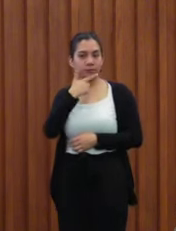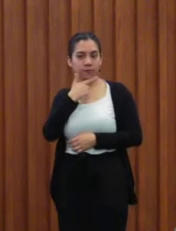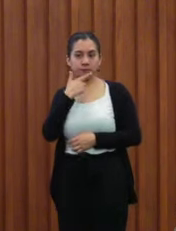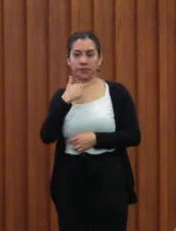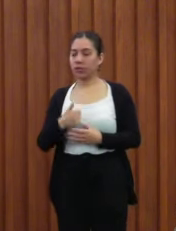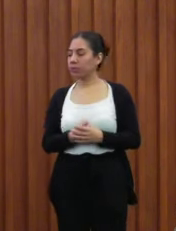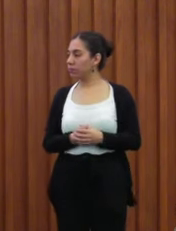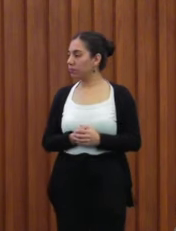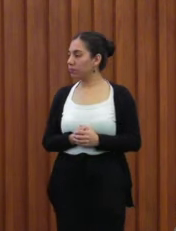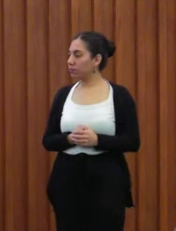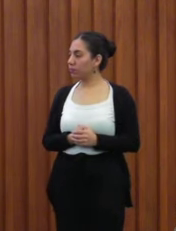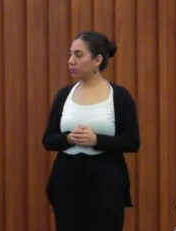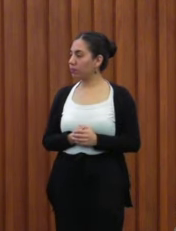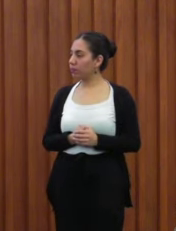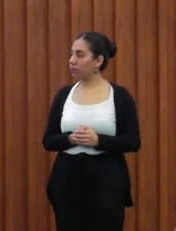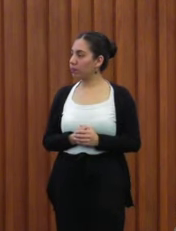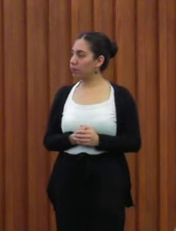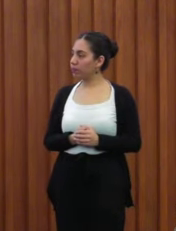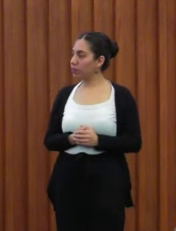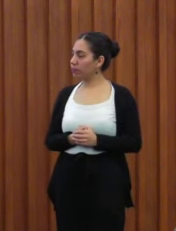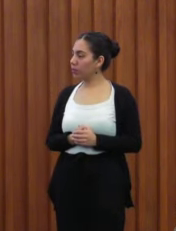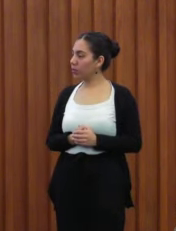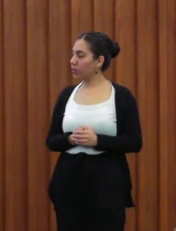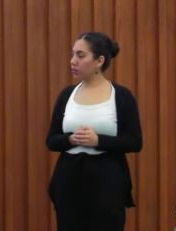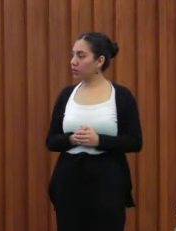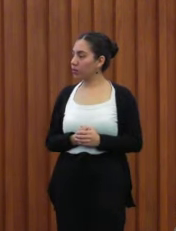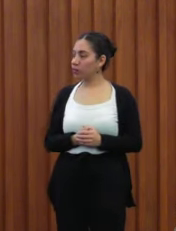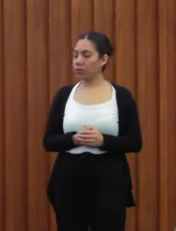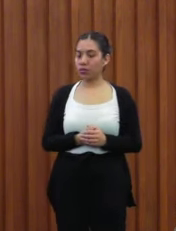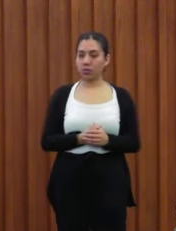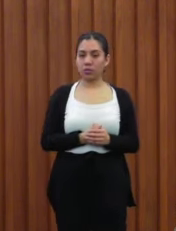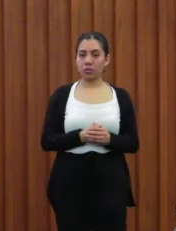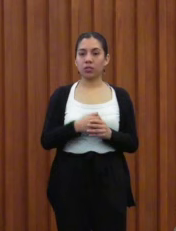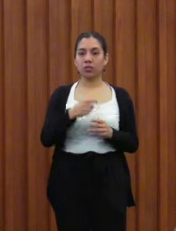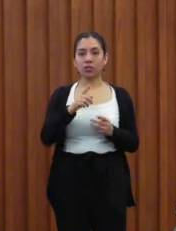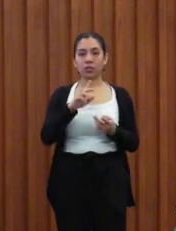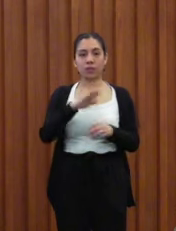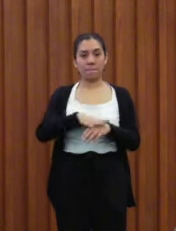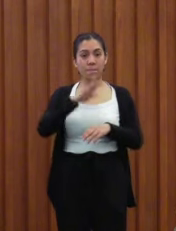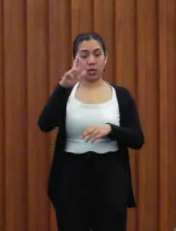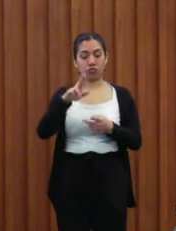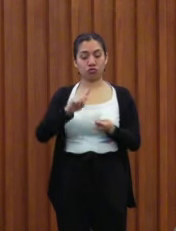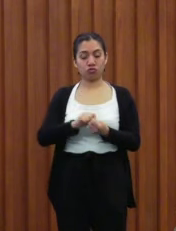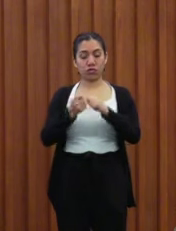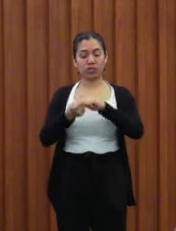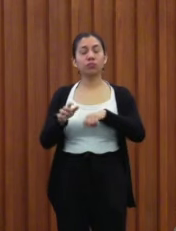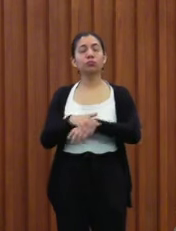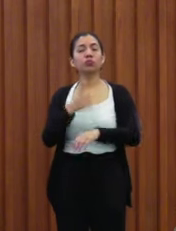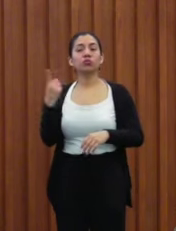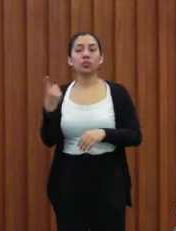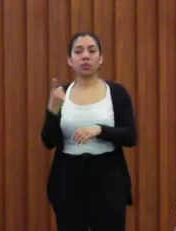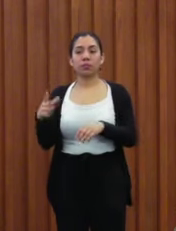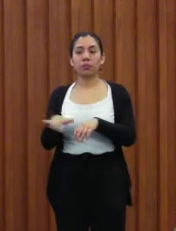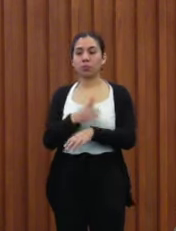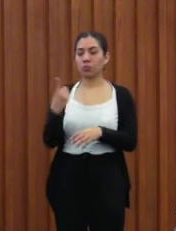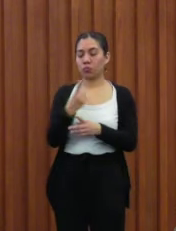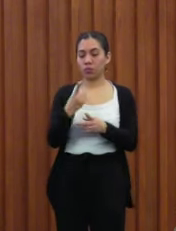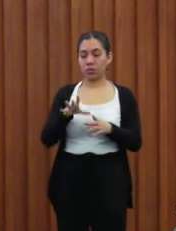Tal parece, y eso es lo importante también, lo mayor es las trans, ¿saben por qué? Porque finalmente la población